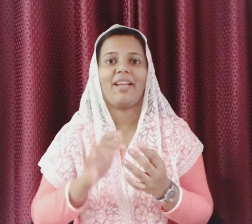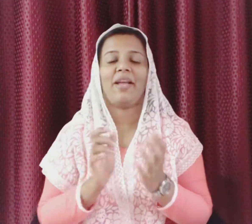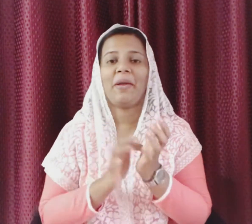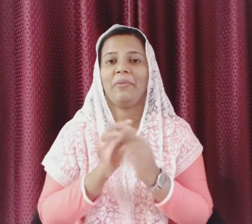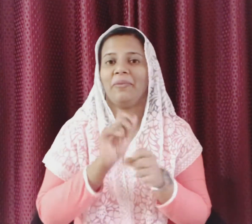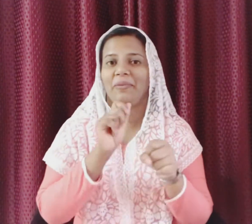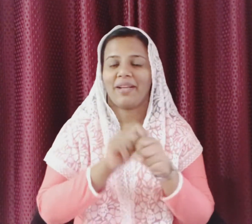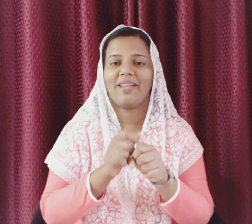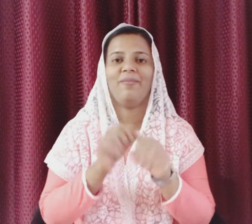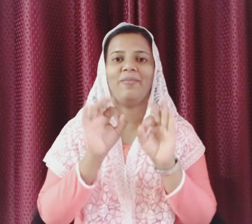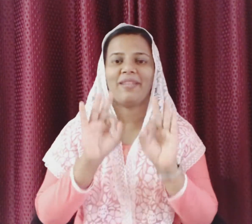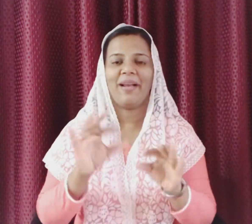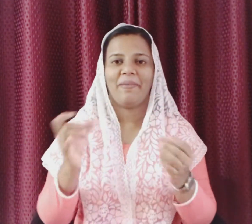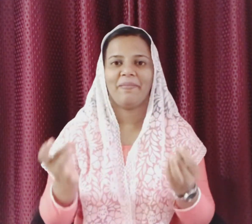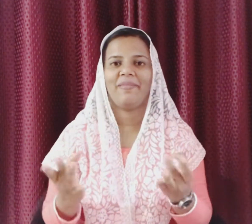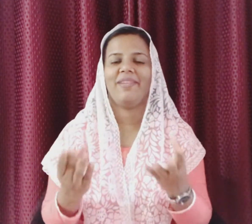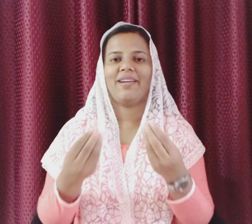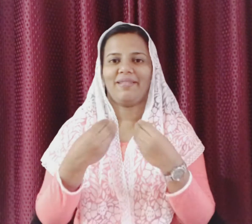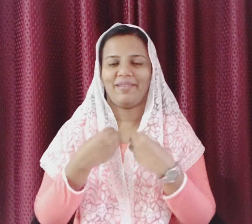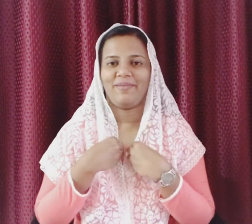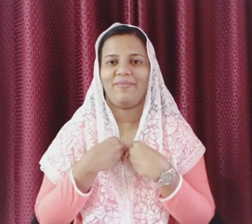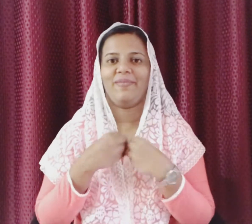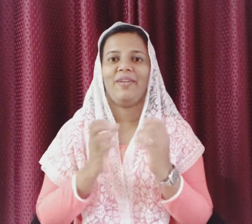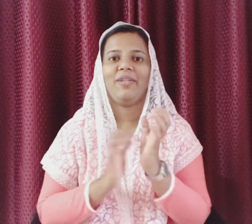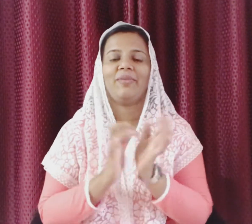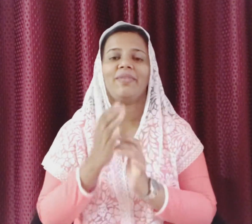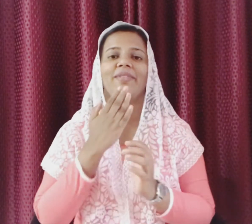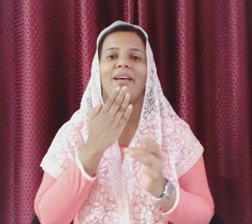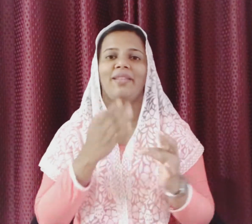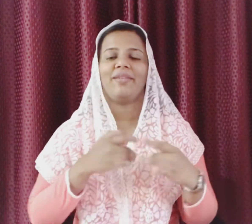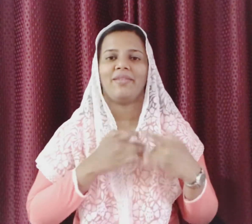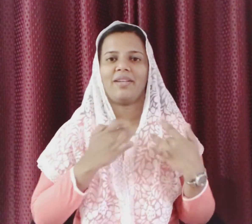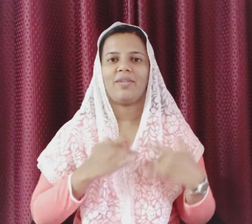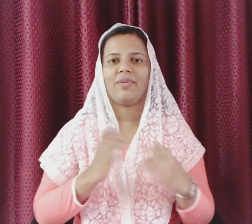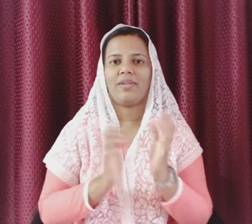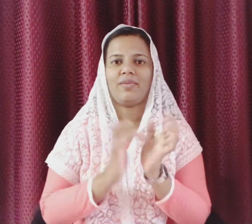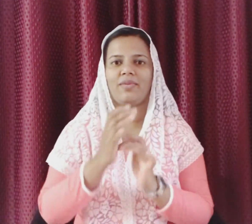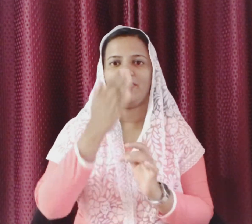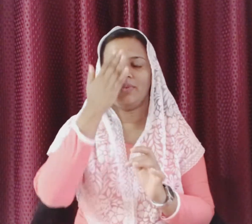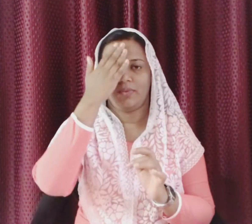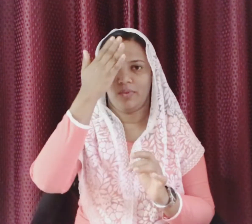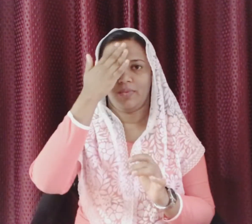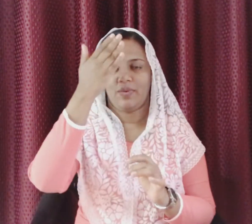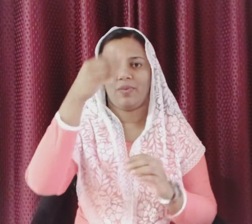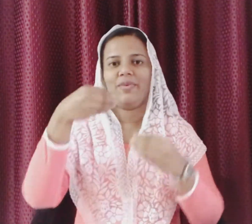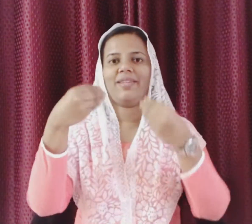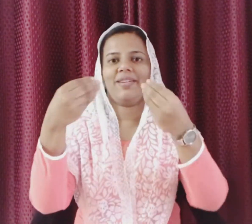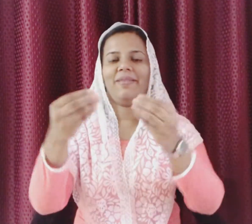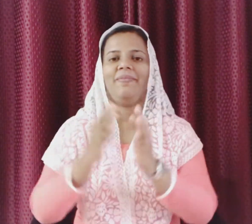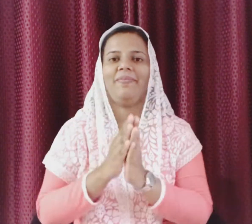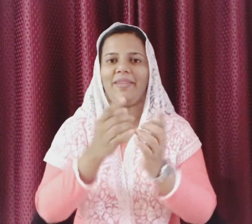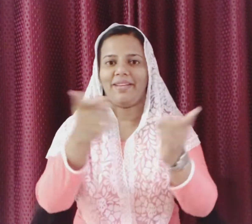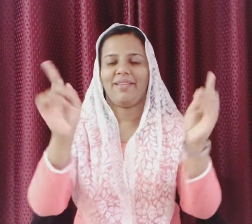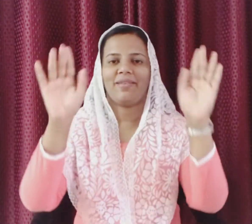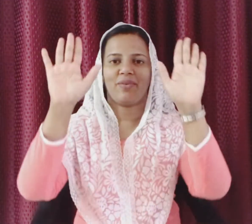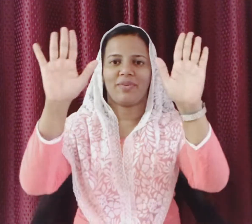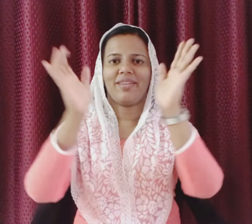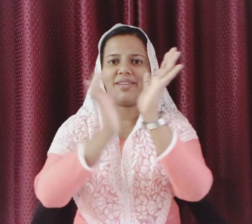ഒരുക്കി തന്നിരിക്കുന്ന നല്ല പ്രഭാതത്തിനായിട്ട് നമുക്ക് നന്ദിയുള്ള ഹൃദയത്തോടെ കർത്താവിന് സ്തോത്രം ചെയ്യാം. കരങ്ങളെയൊക്കെ ഉയർത്തിയൊന്ന് കർത്താവിന് സ്തോത്രം പറഞ്ഞാട്ട്, കരങ്ങളെയൊക്കെ